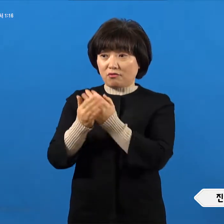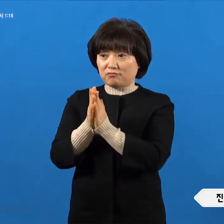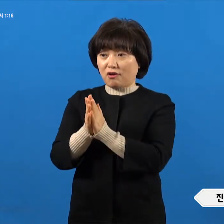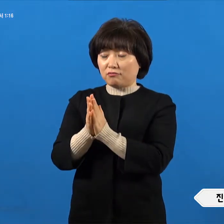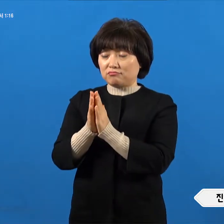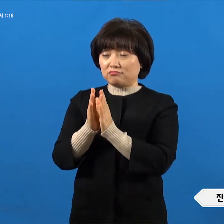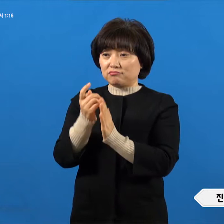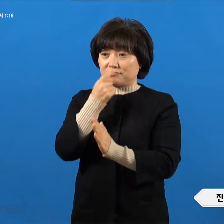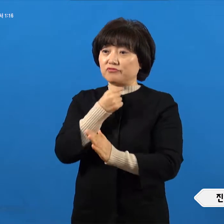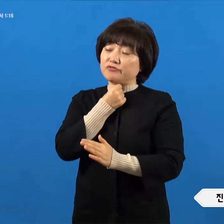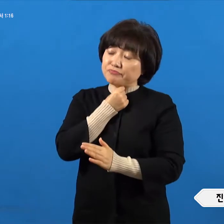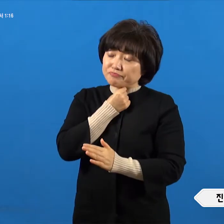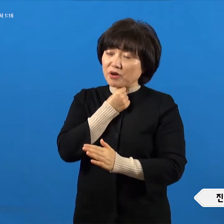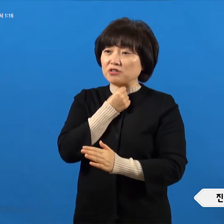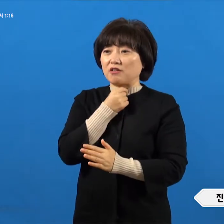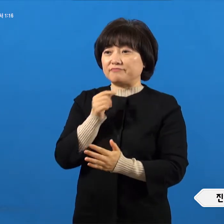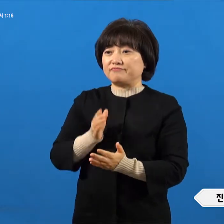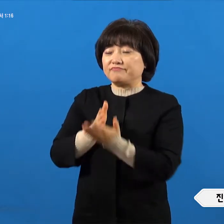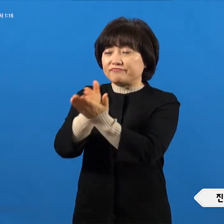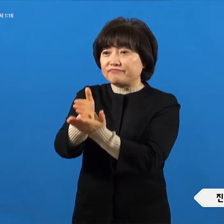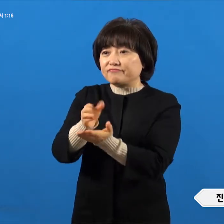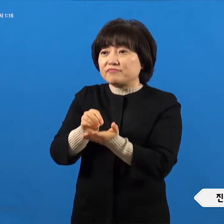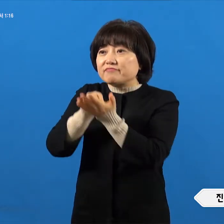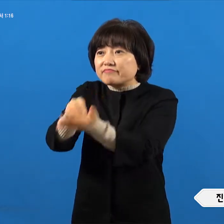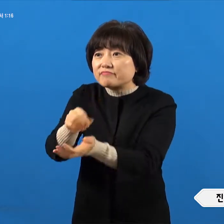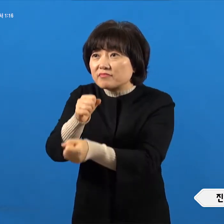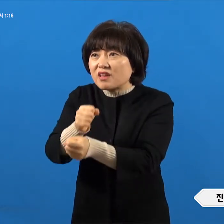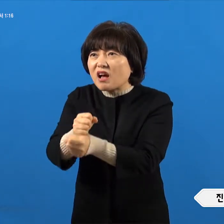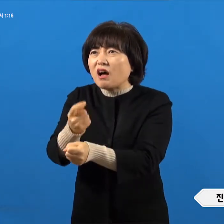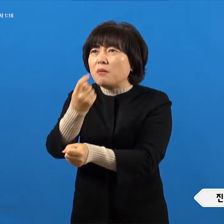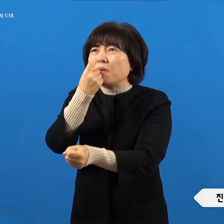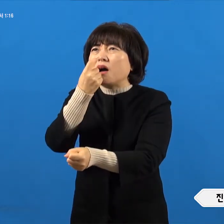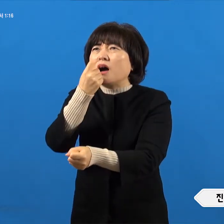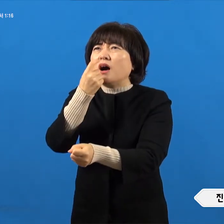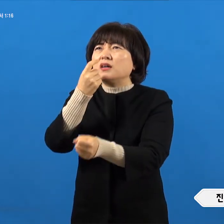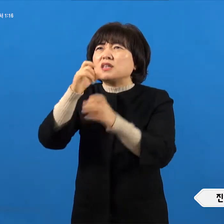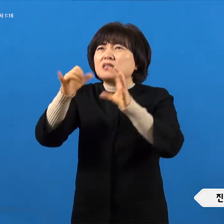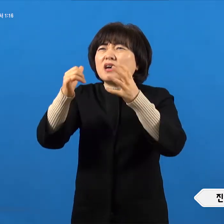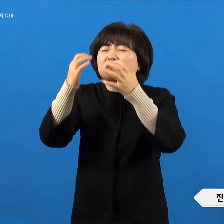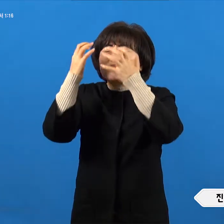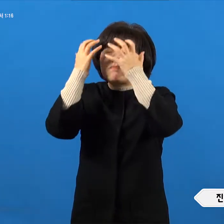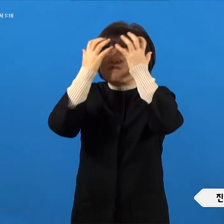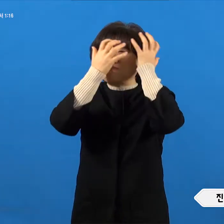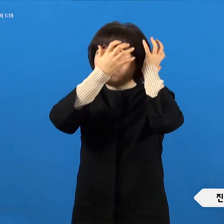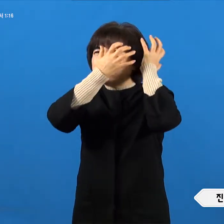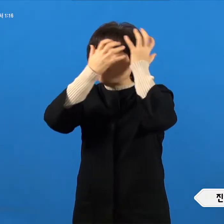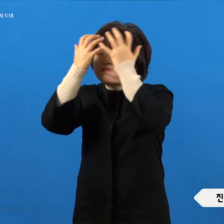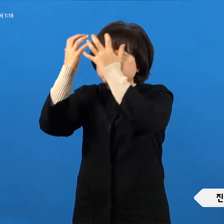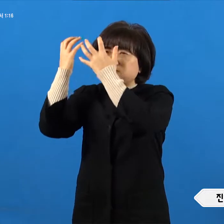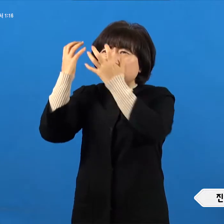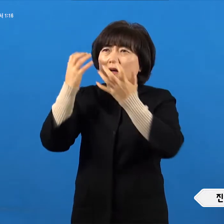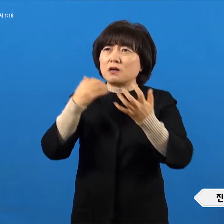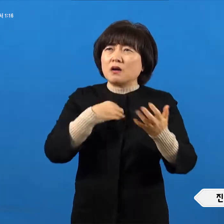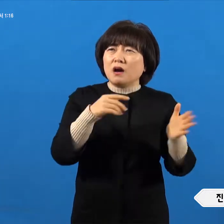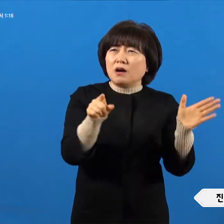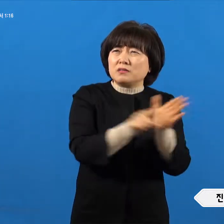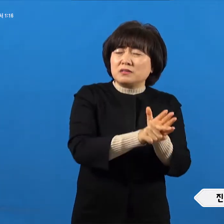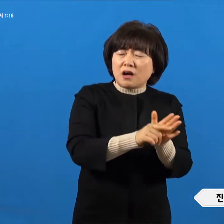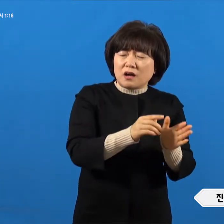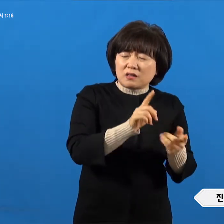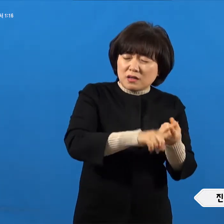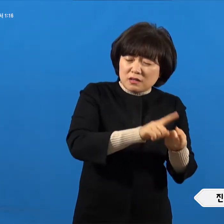과목을 들었던 이 친구는 오히려 세상 여러 학설 때문에 자기가 지금까지 공부했던